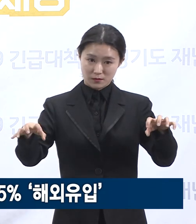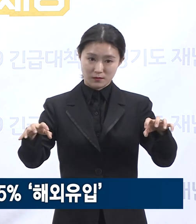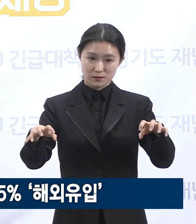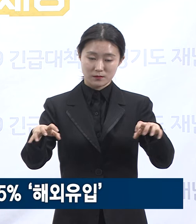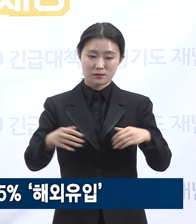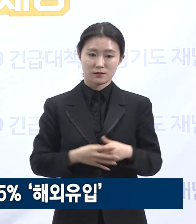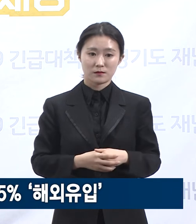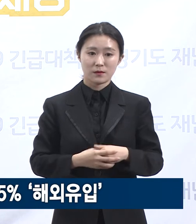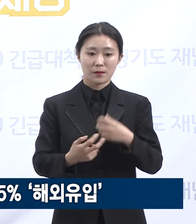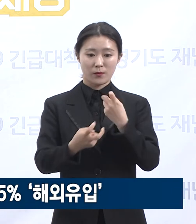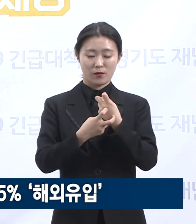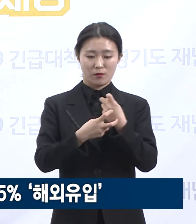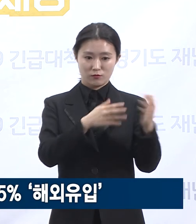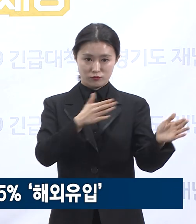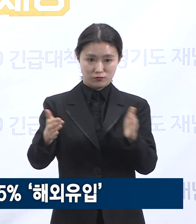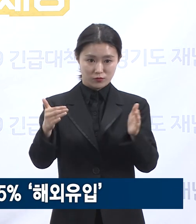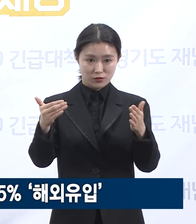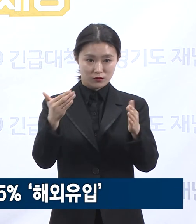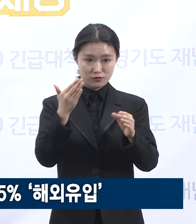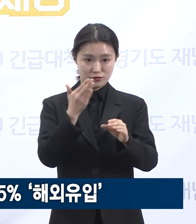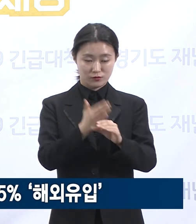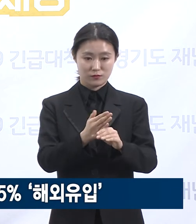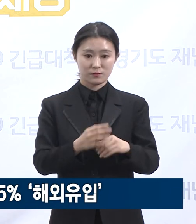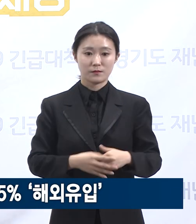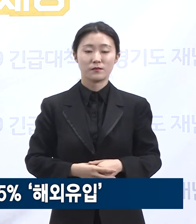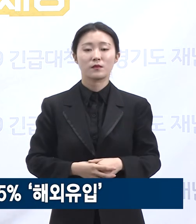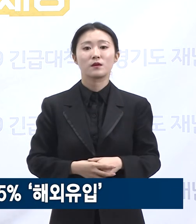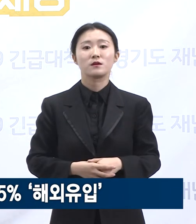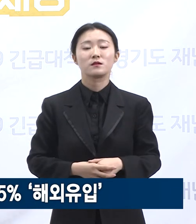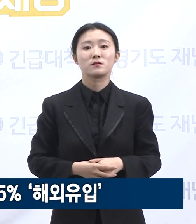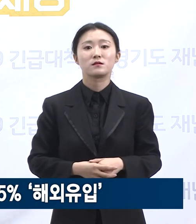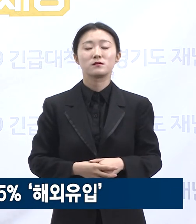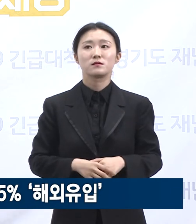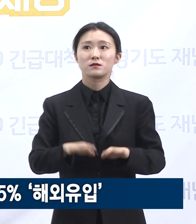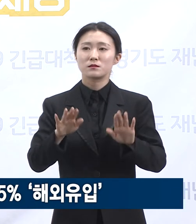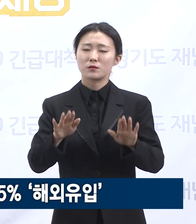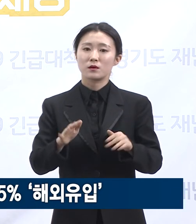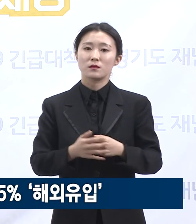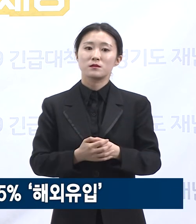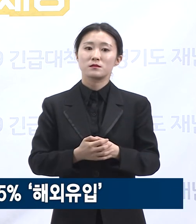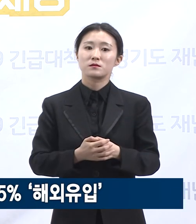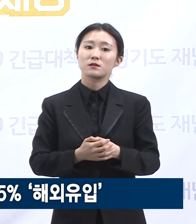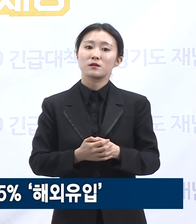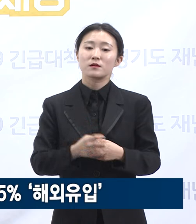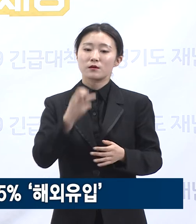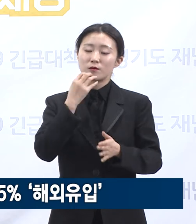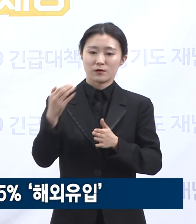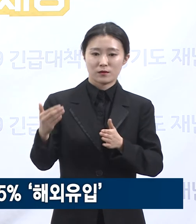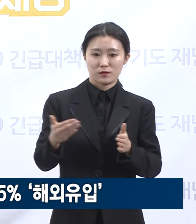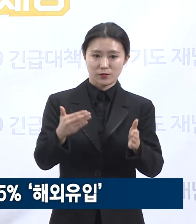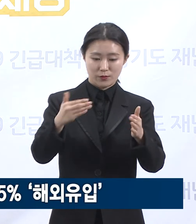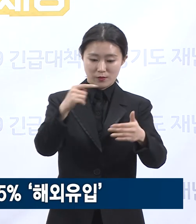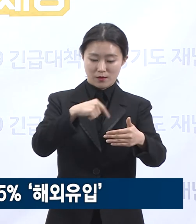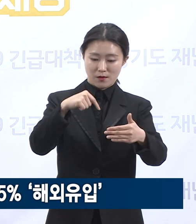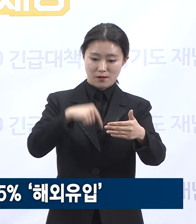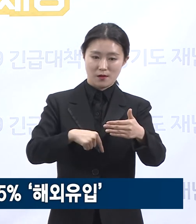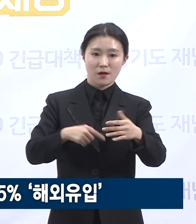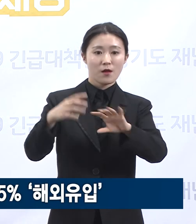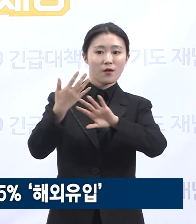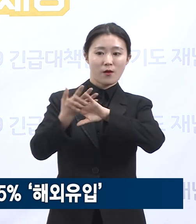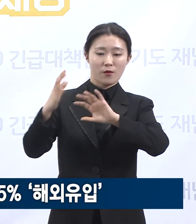있습니다. 이 숫자를 합치면 경기도 해외 입국 관련 확진자의 수는 더 많습니다.